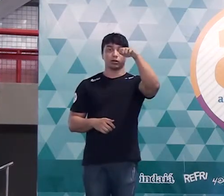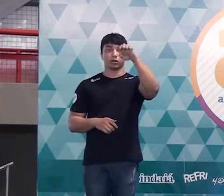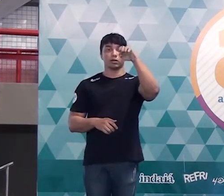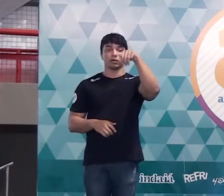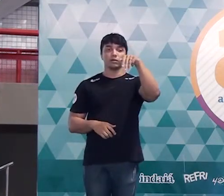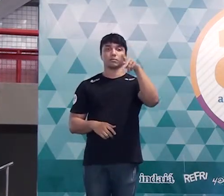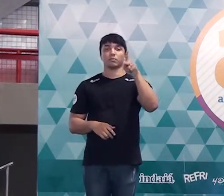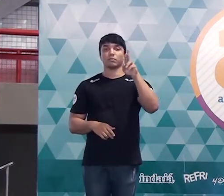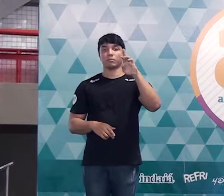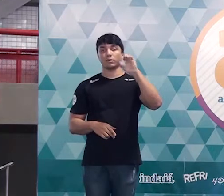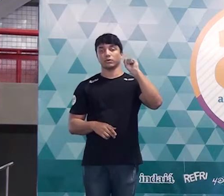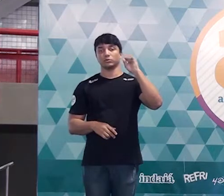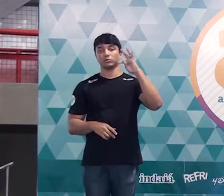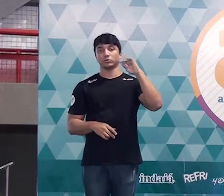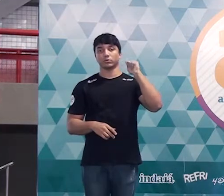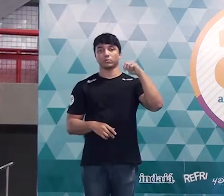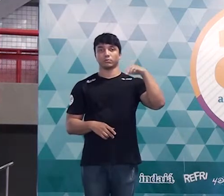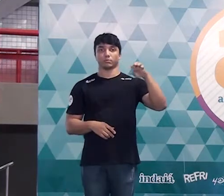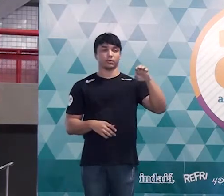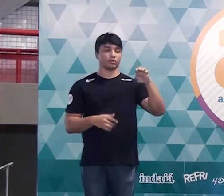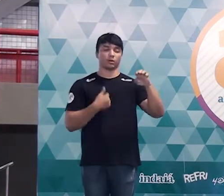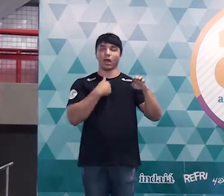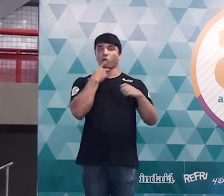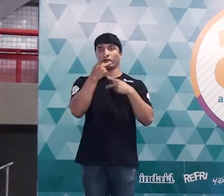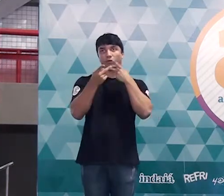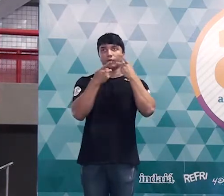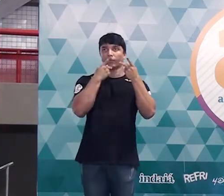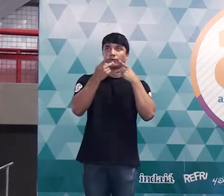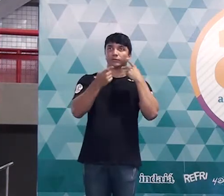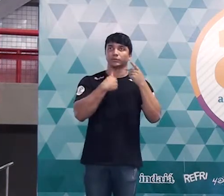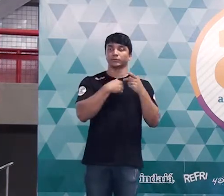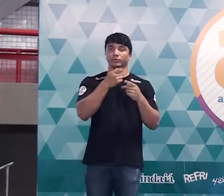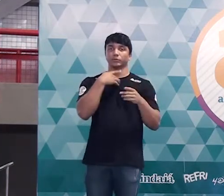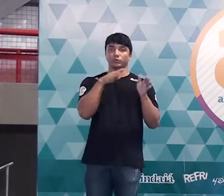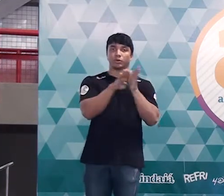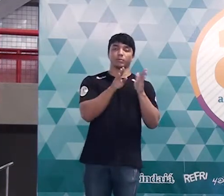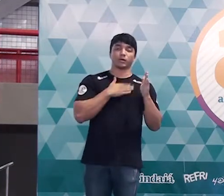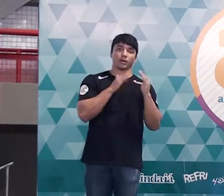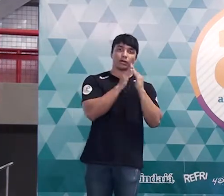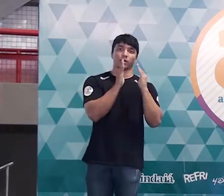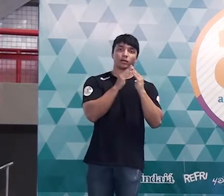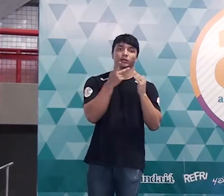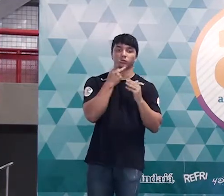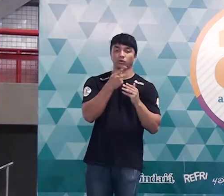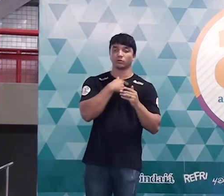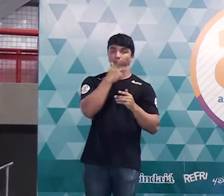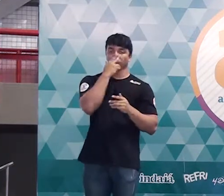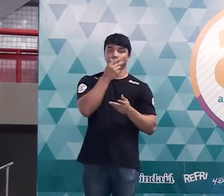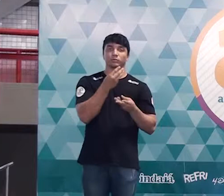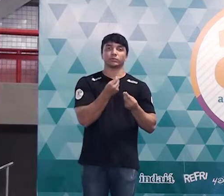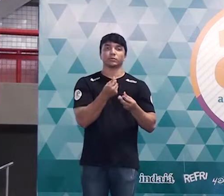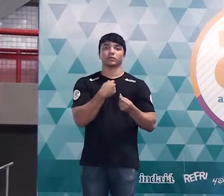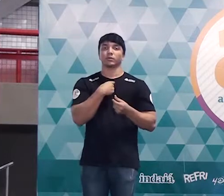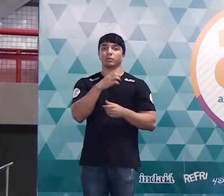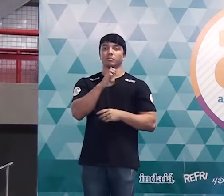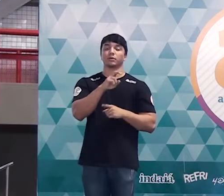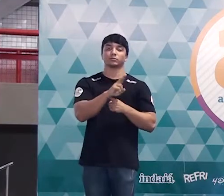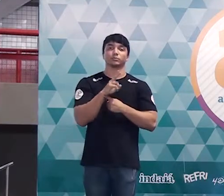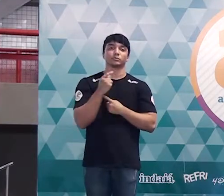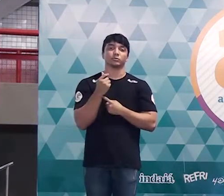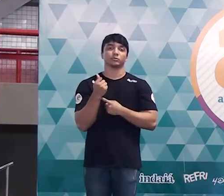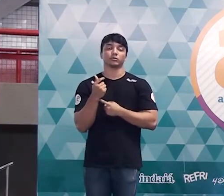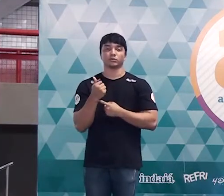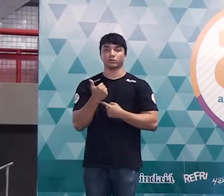Empresta-me um dinheiro. Senhor, mas não vou sair falando assim, não. Se eu chegar à minha casa, dizendo esse negócio aí que o senhor está dizendo, empreste-me